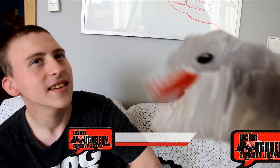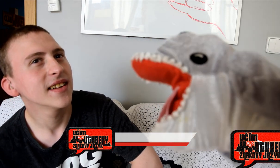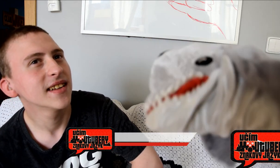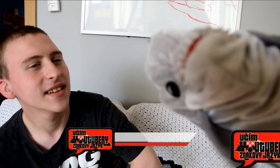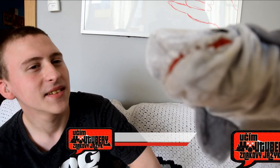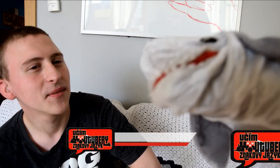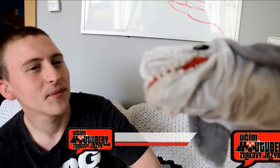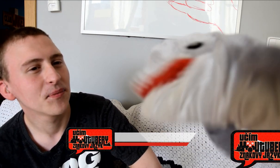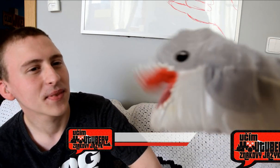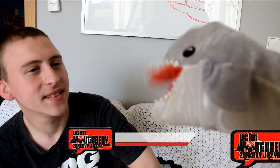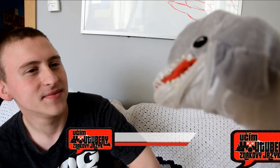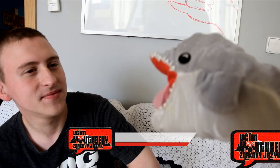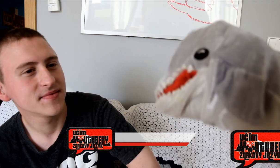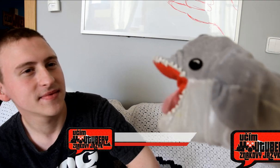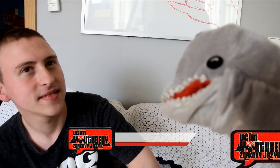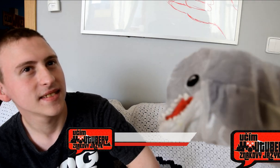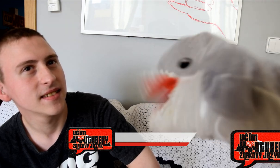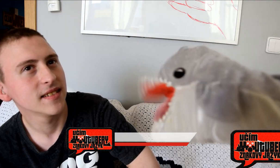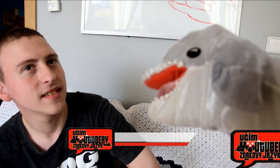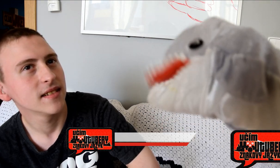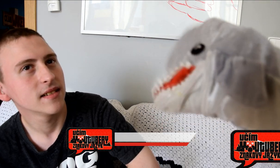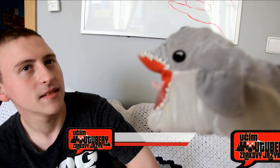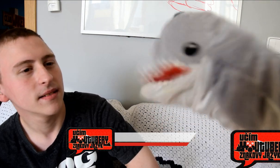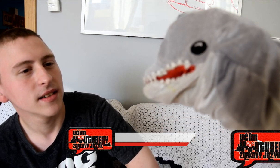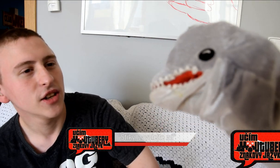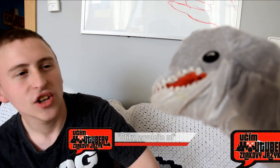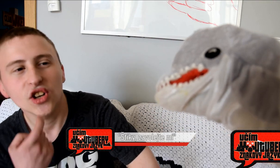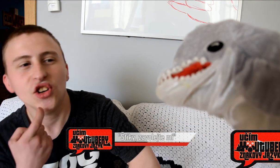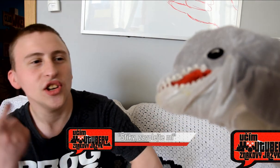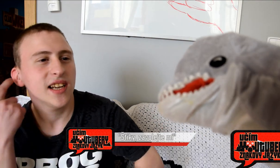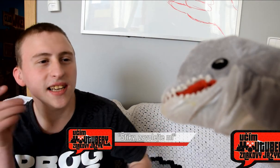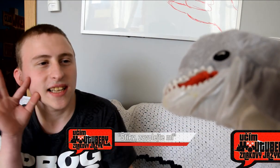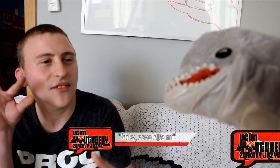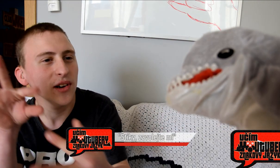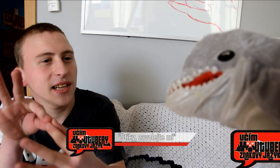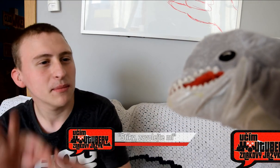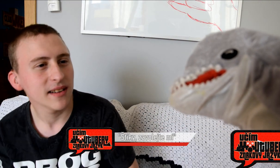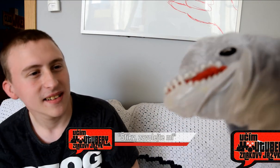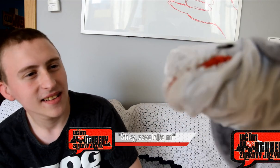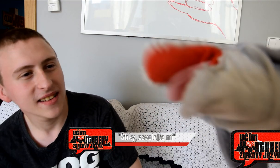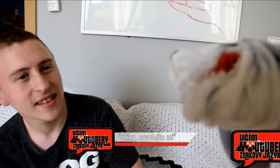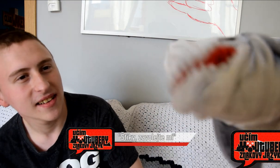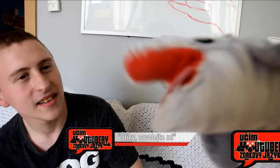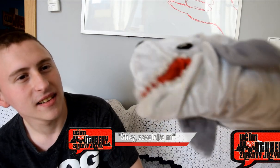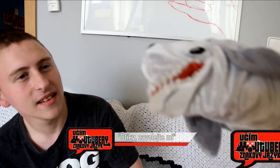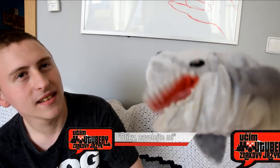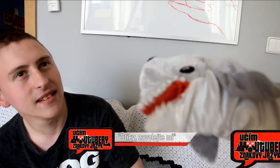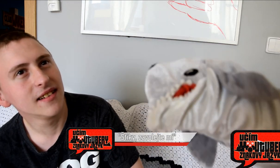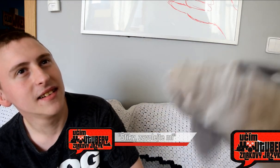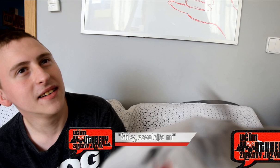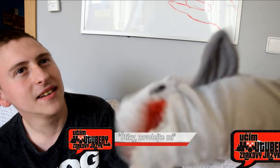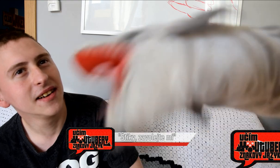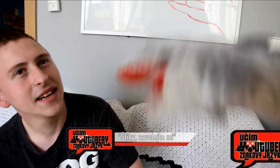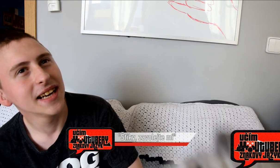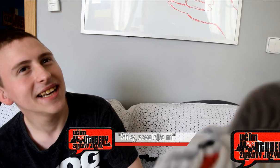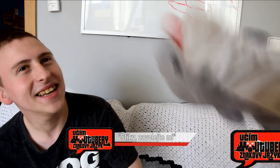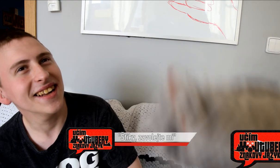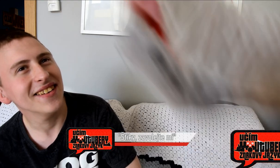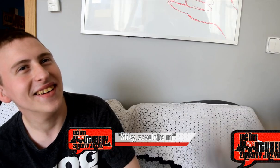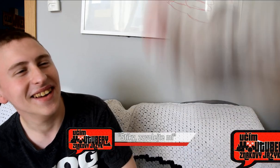řekne, štiky, zavolejte mi. Štiky, zavolejte mi. Ty vole, tak já to zkusím. Štiky, zavolejte